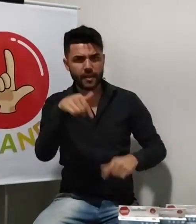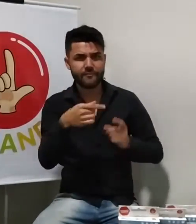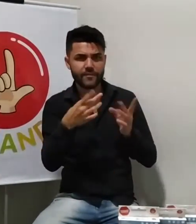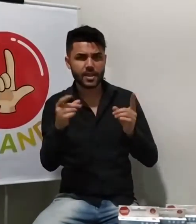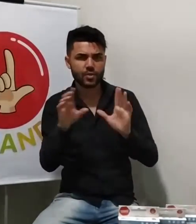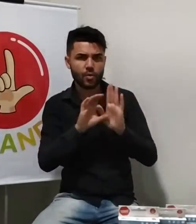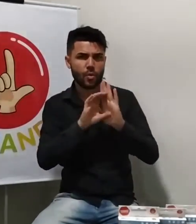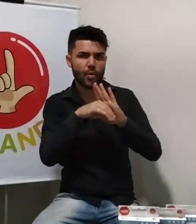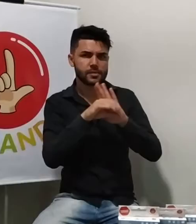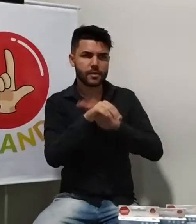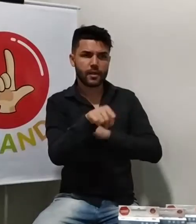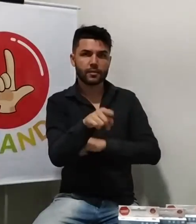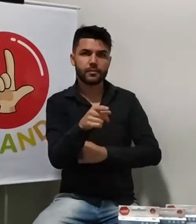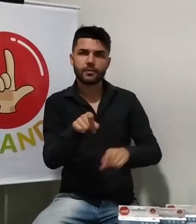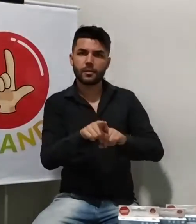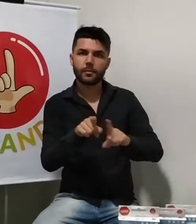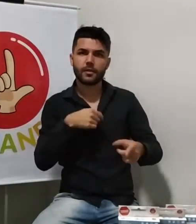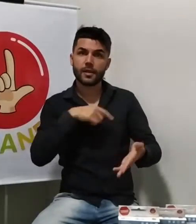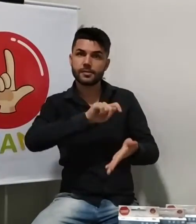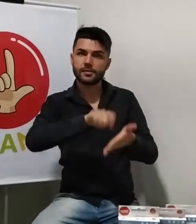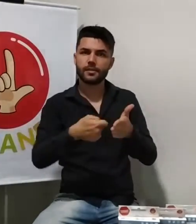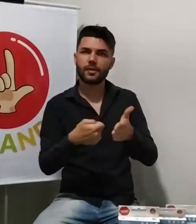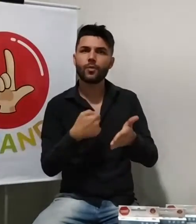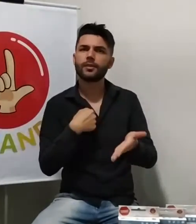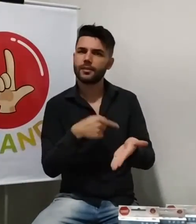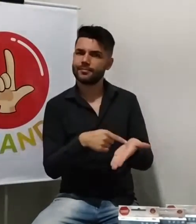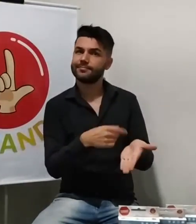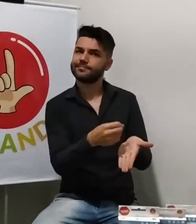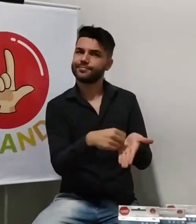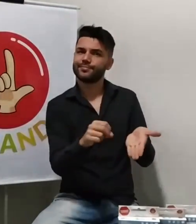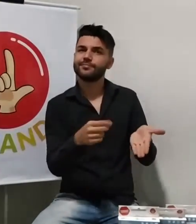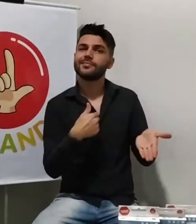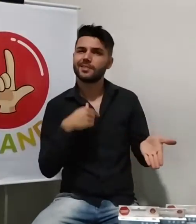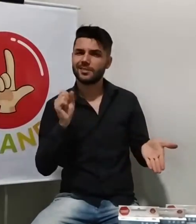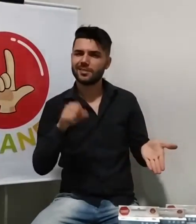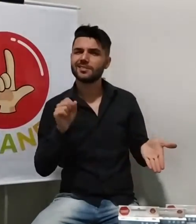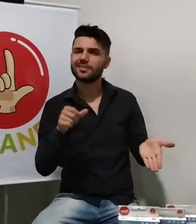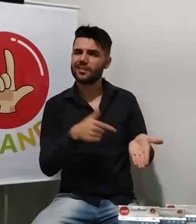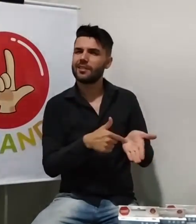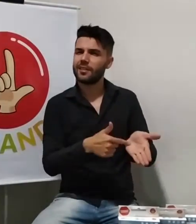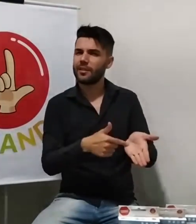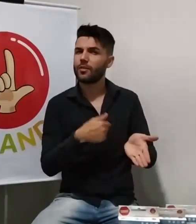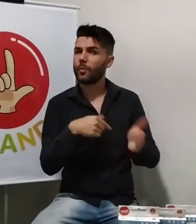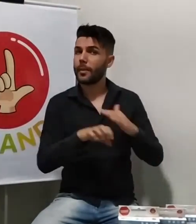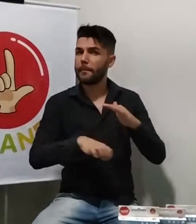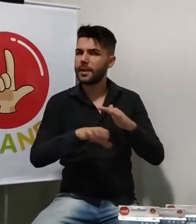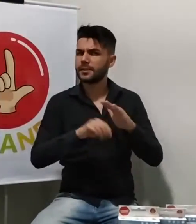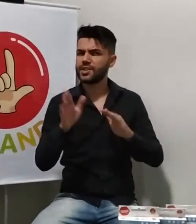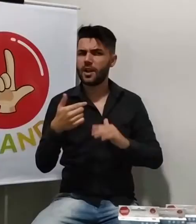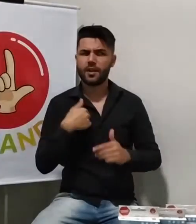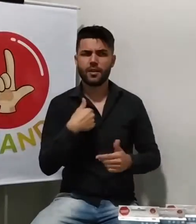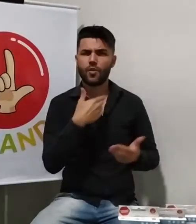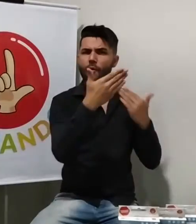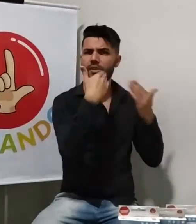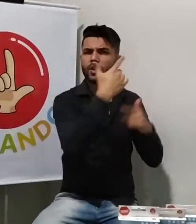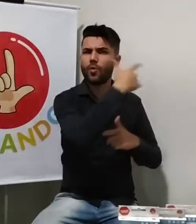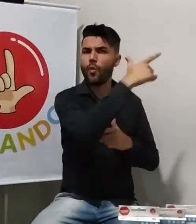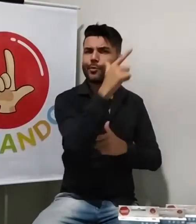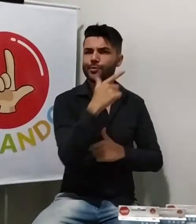serviço numa época que ninguém ainda falava disso, né? Então software como serviço é a ideia de que tem uma plataforma aqui, não tem instalação nenhuma, e você entra aqui com login e senha,